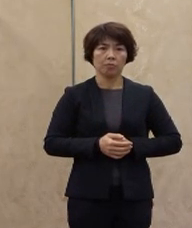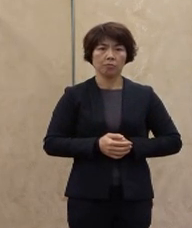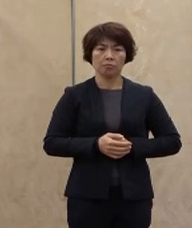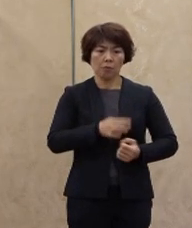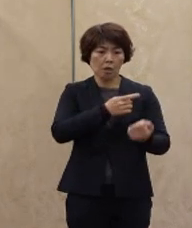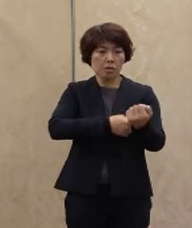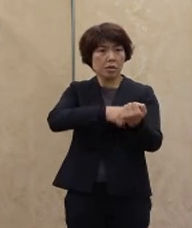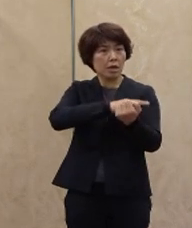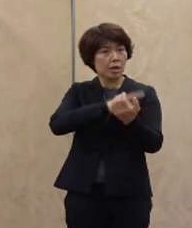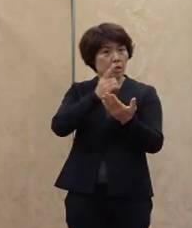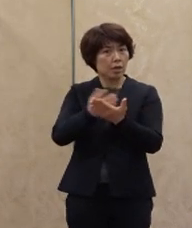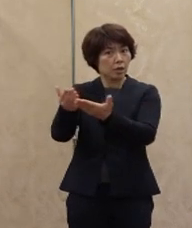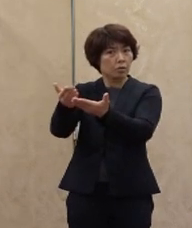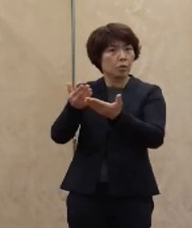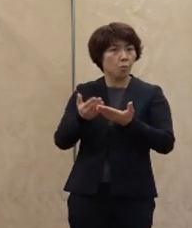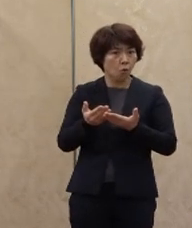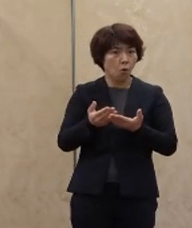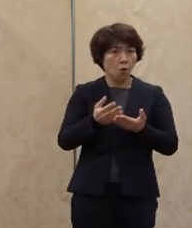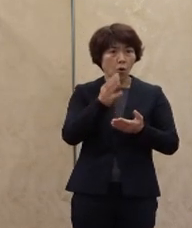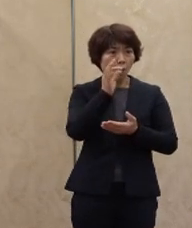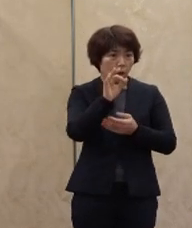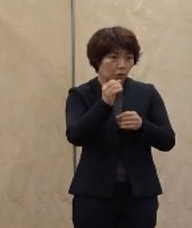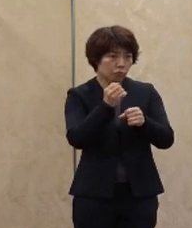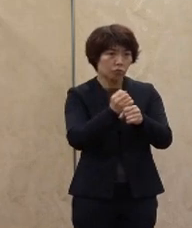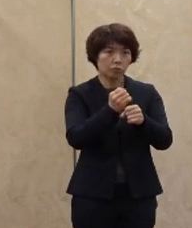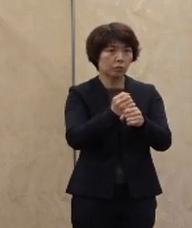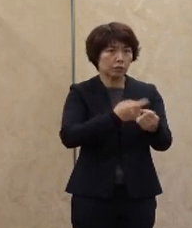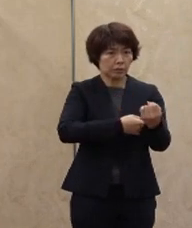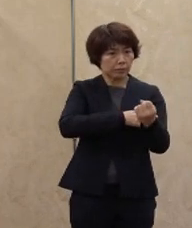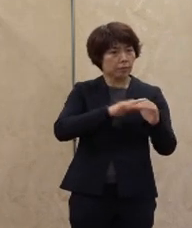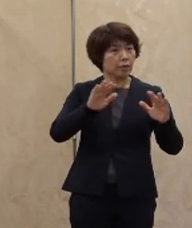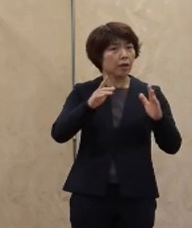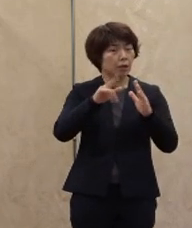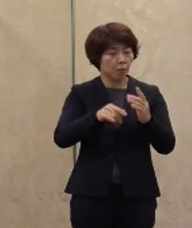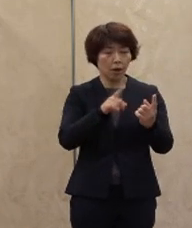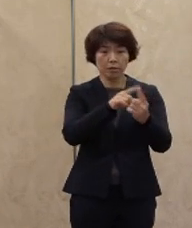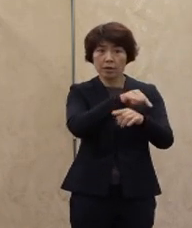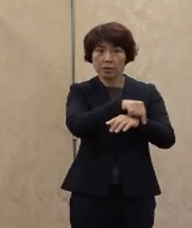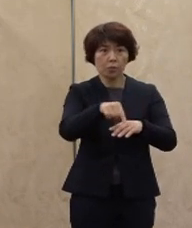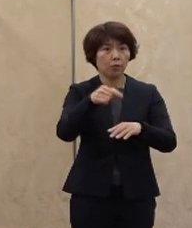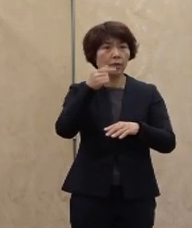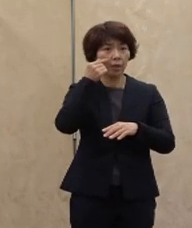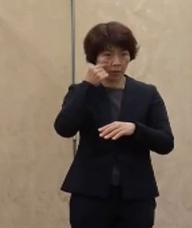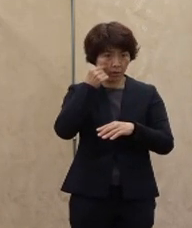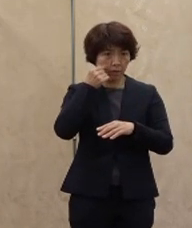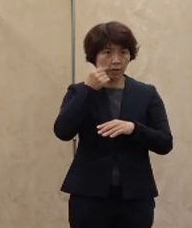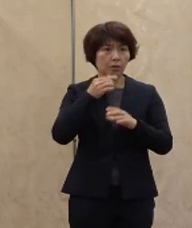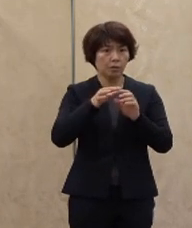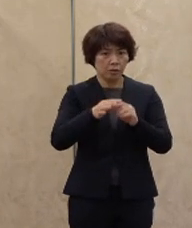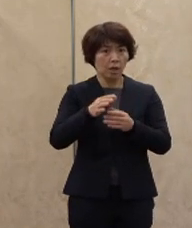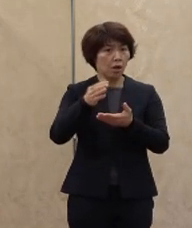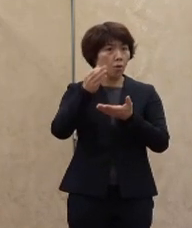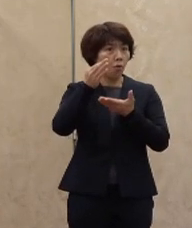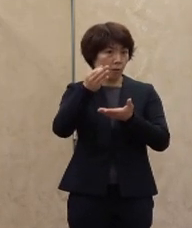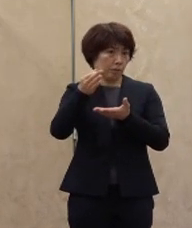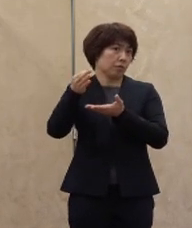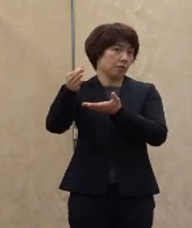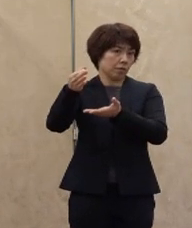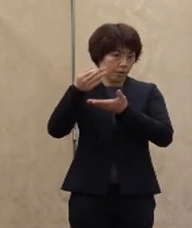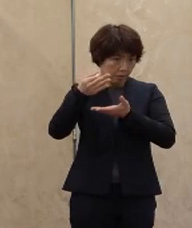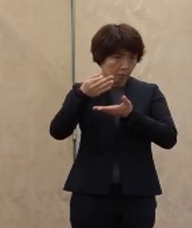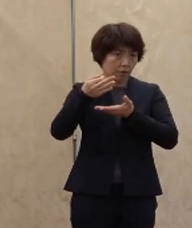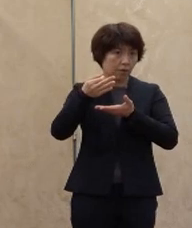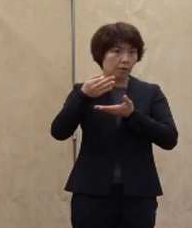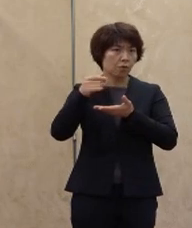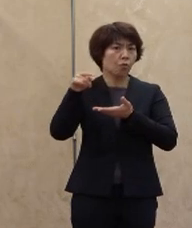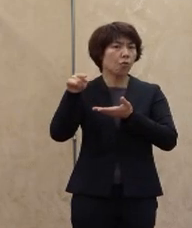限だけ来てもその財源力がなければこれはなかなか対策取れないので、その財源の手当というのはぜひこれはやっぱり国